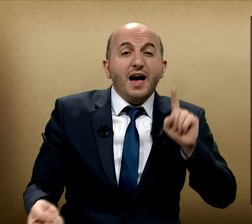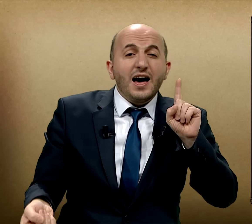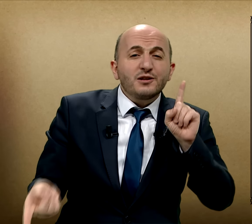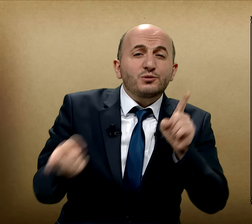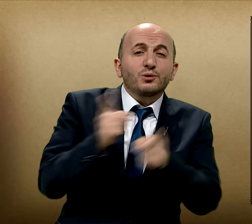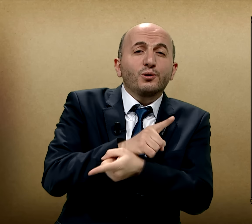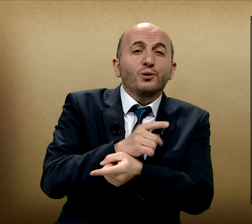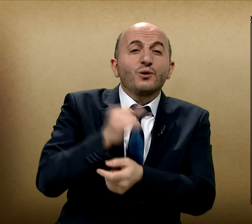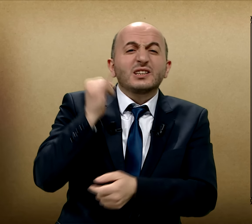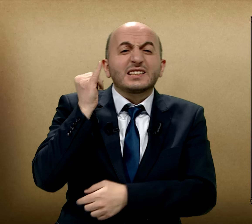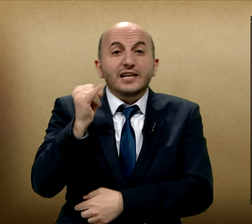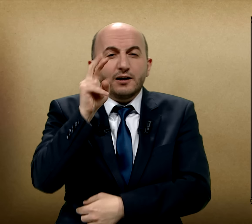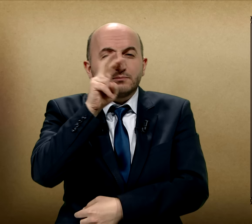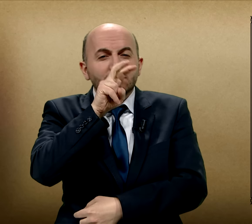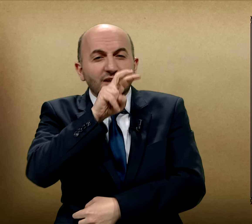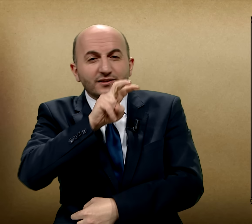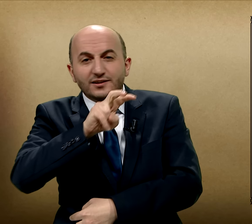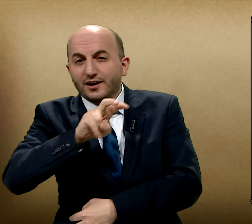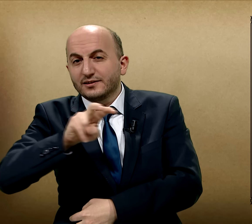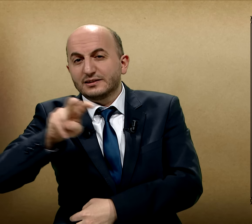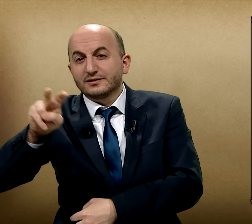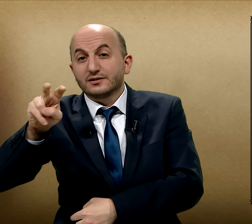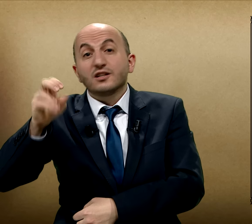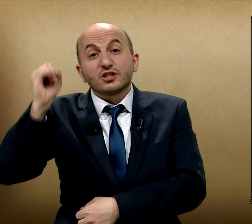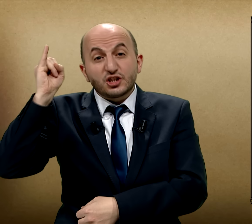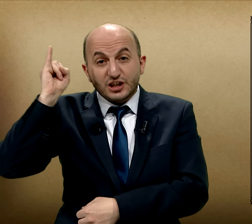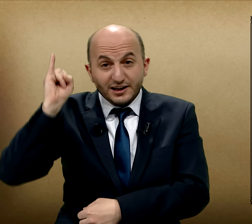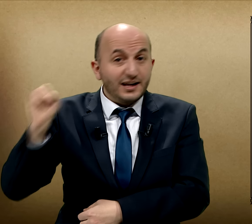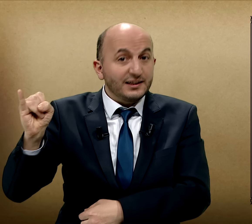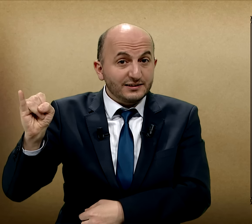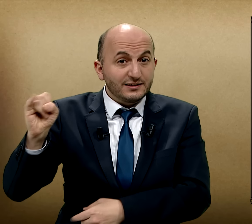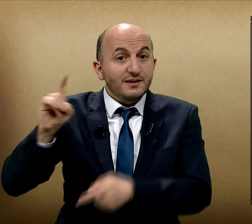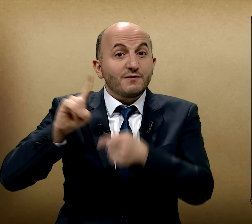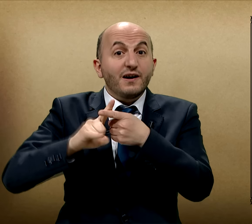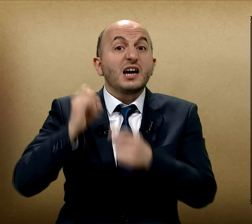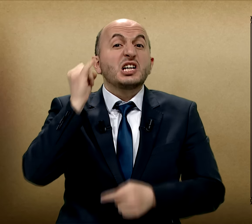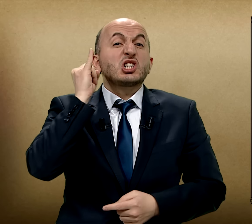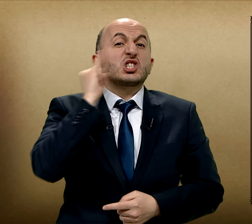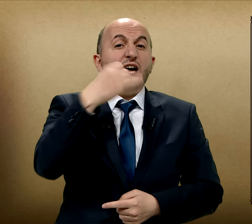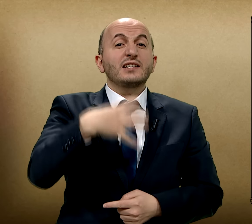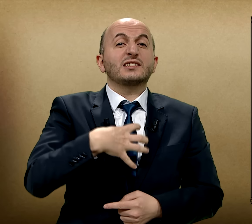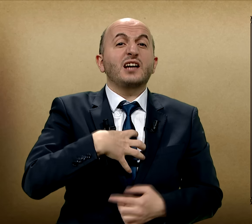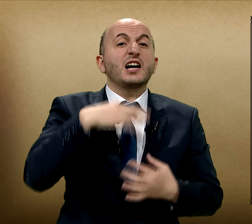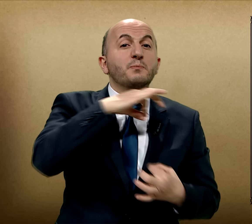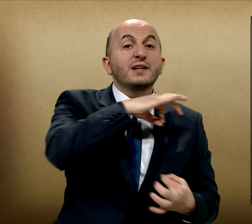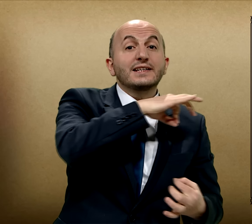Her türlü kem nazardan, şerden ve şer